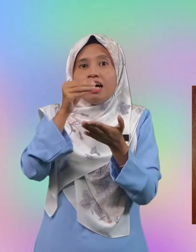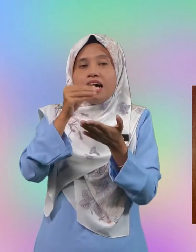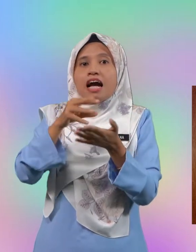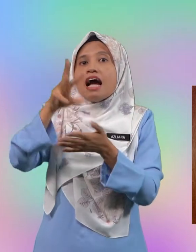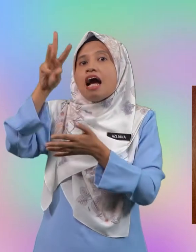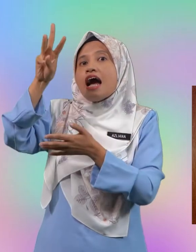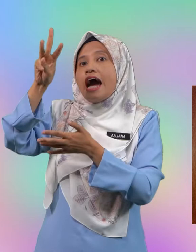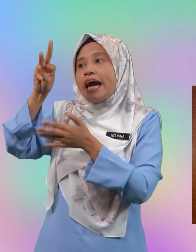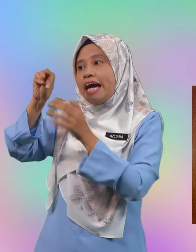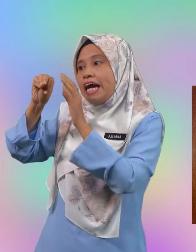m